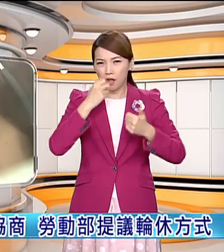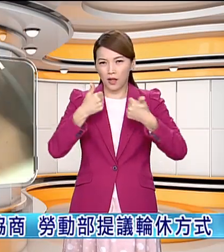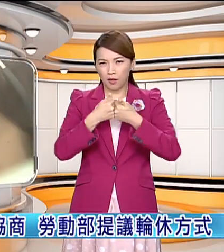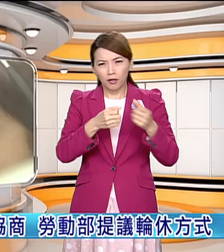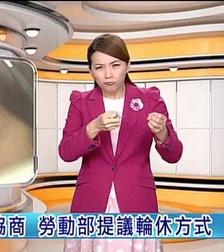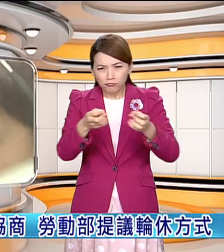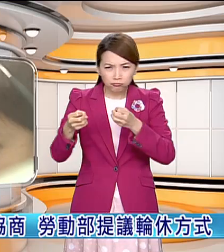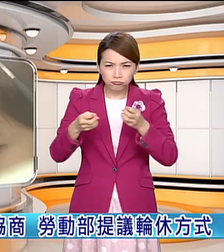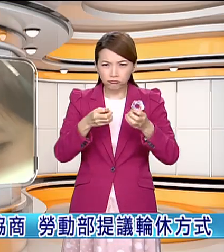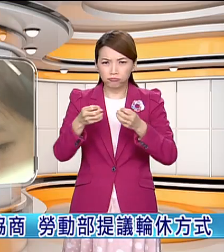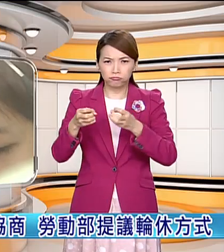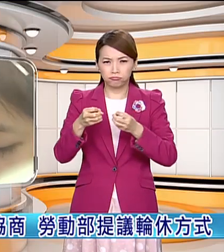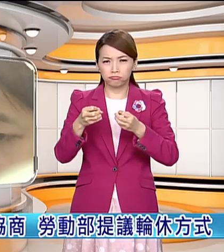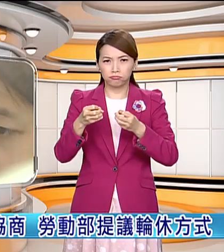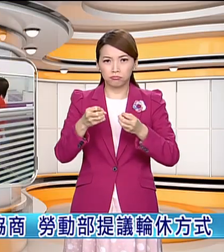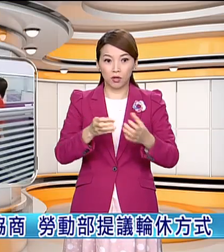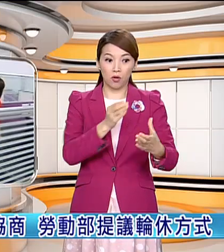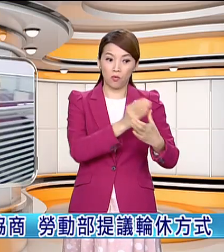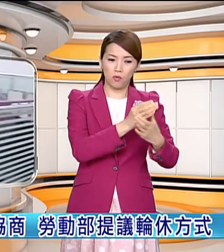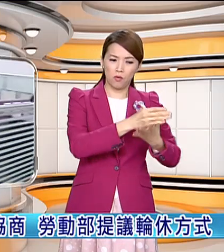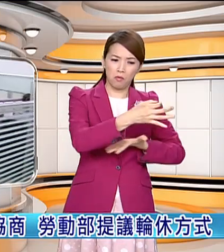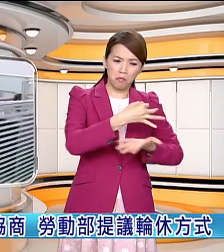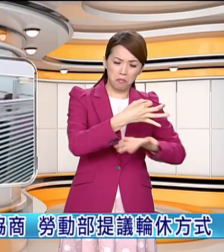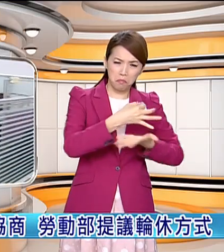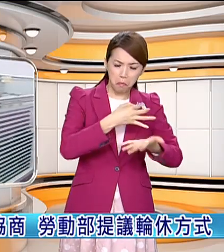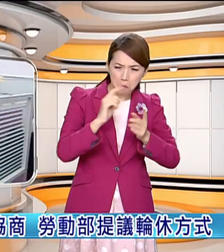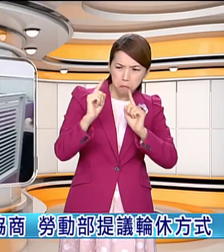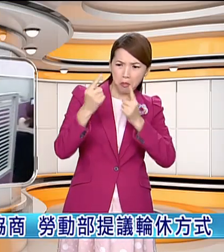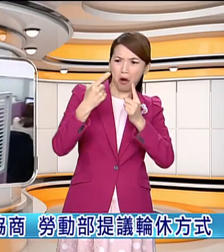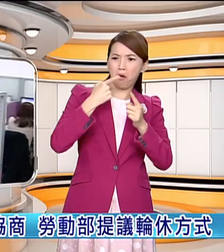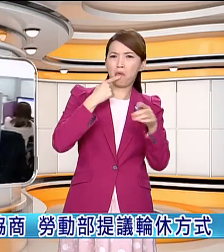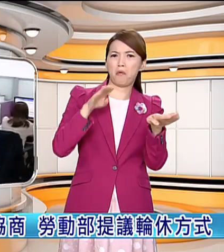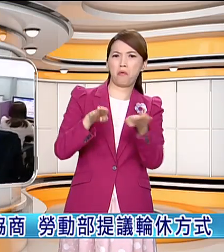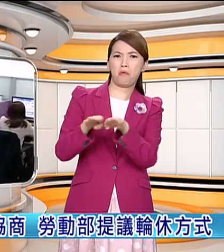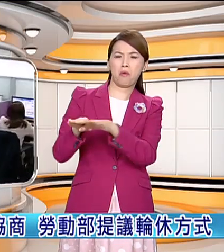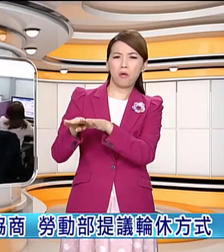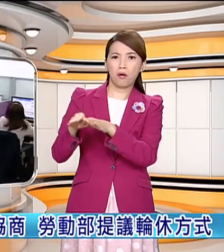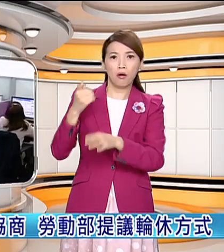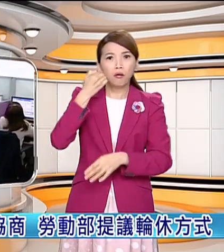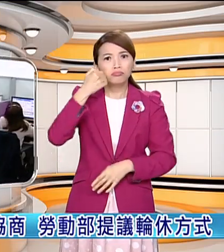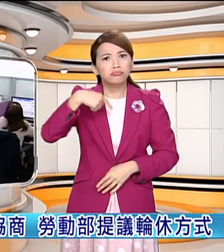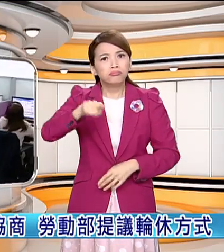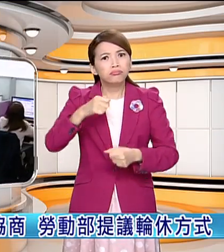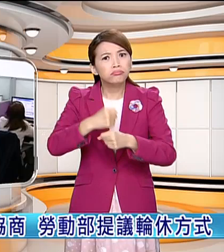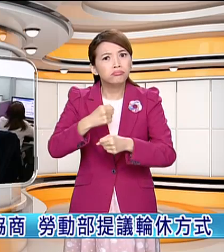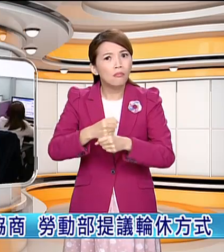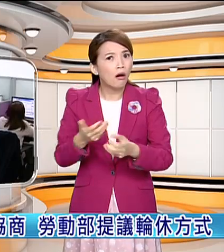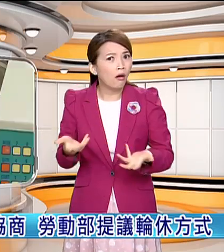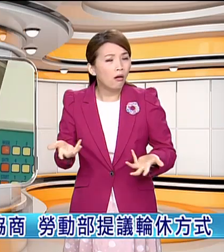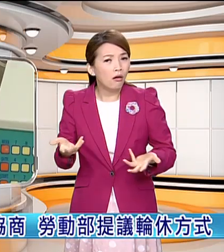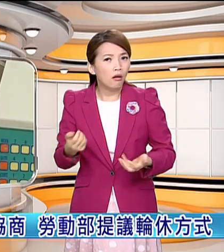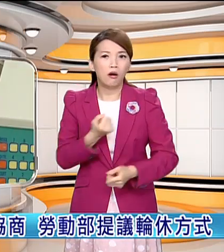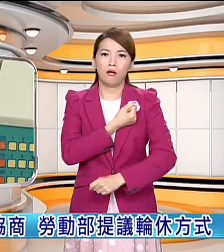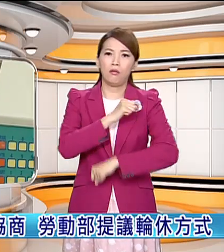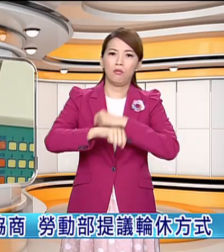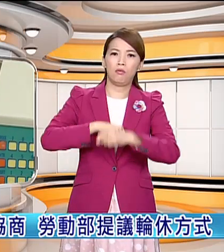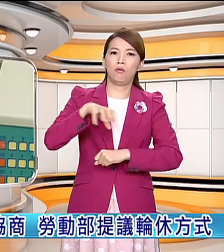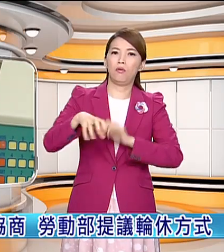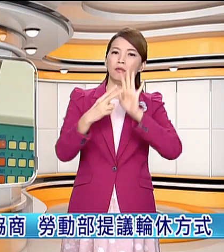近将邀集金管会协商，不过到时候谁来上班？劳动部说轮